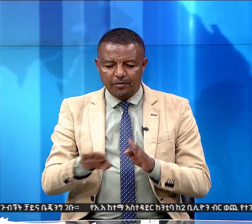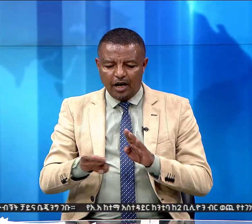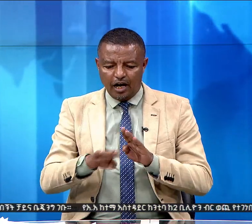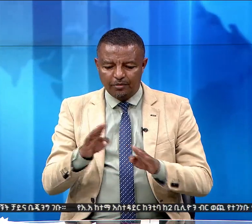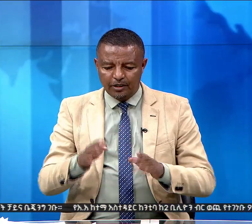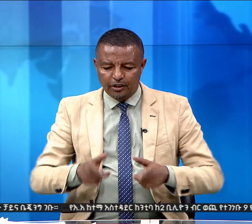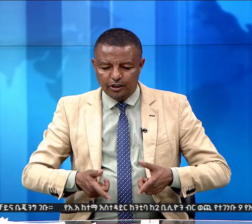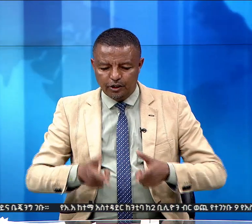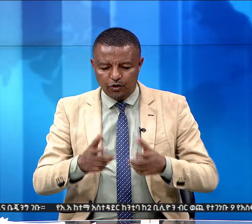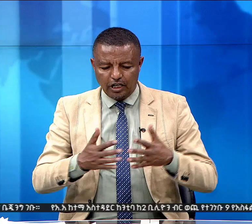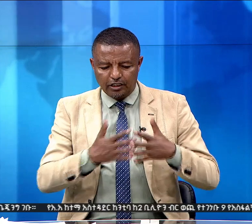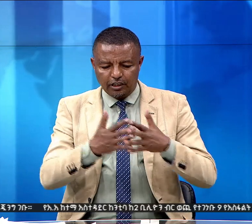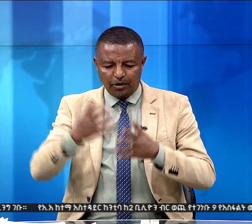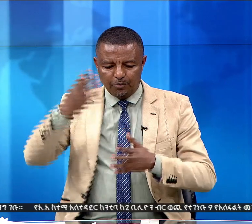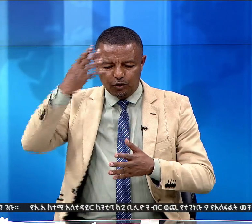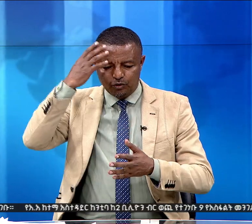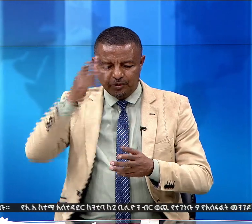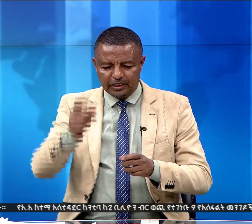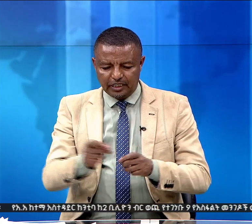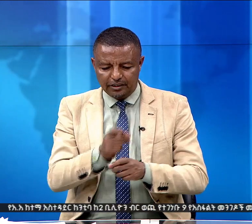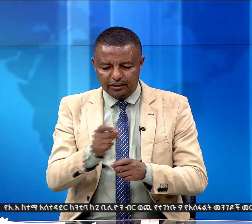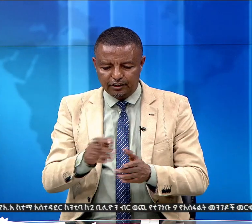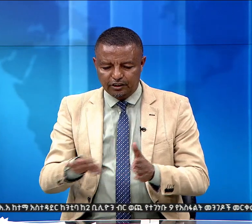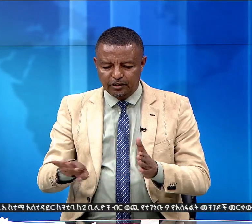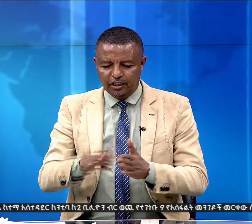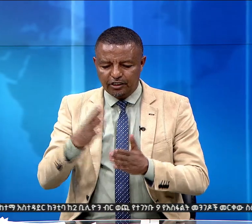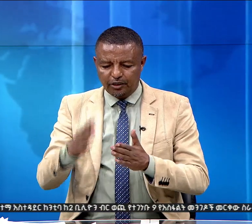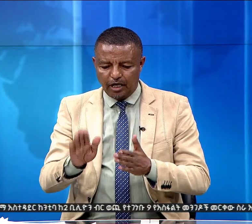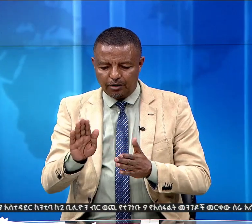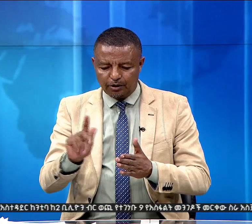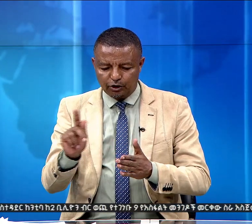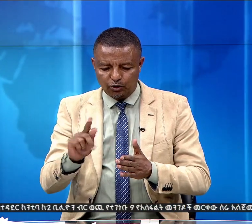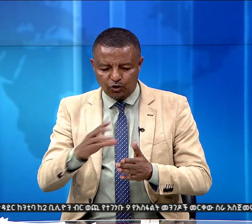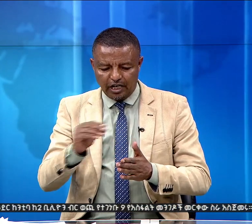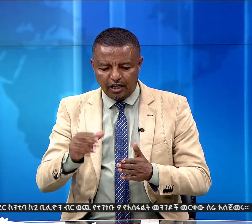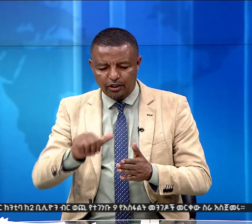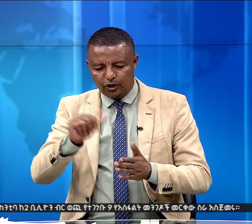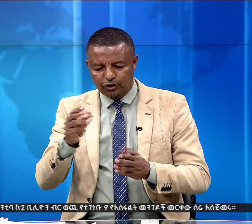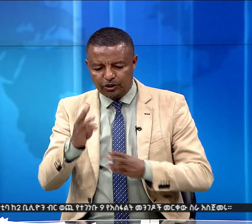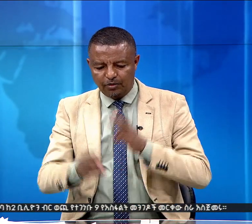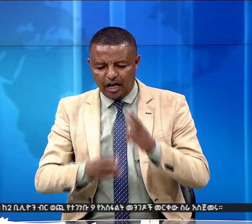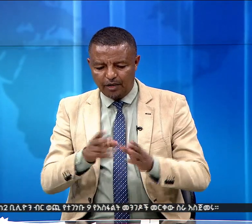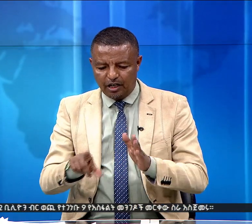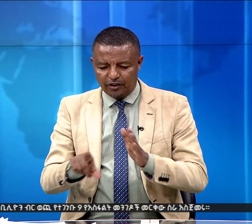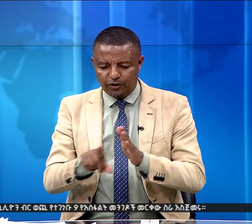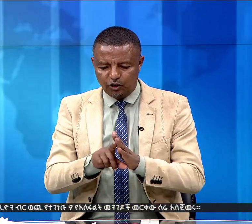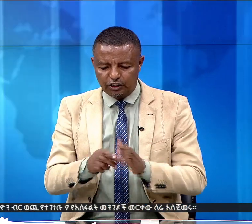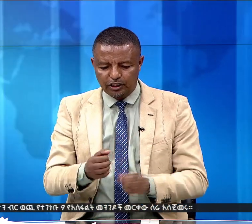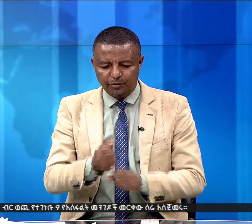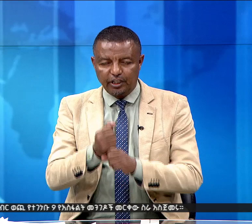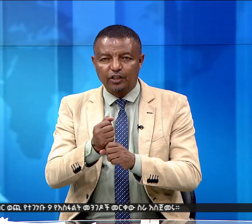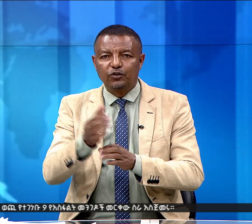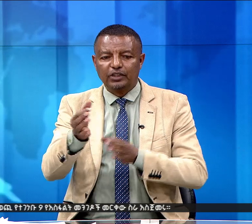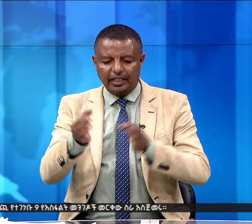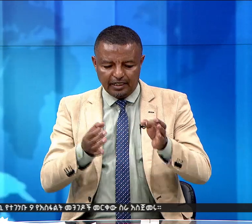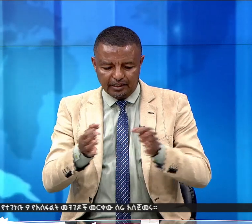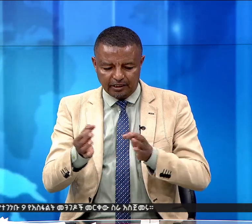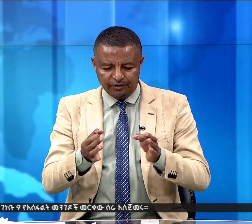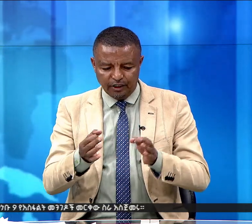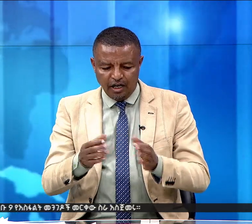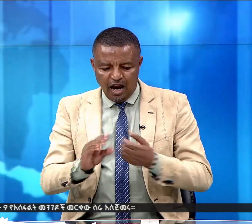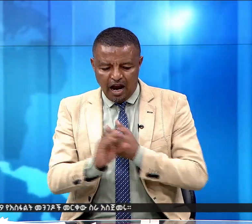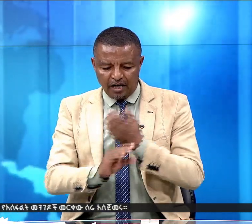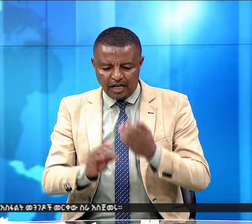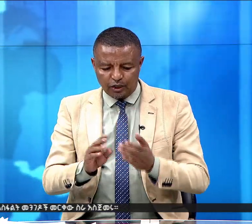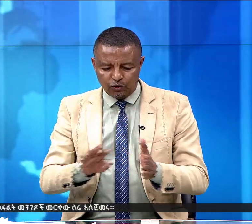ኢትዮጵያ የባህር በር እንዲኖራት የተባበሩት መንግስታት ድርጅት የባህር በር ሽንጎና ሌሎችም ዓለም አቀፍ ህጎች እንደሚደግፉት